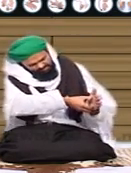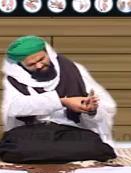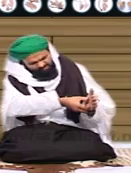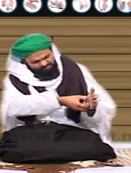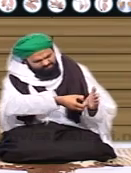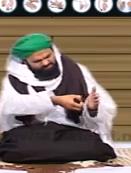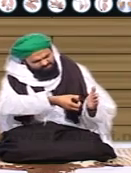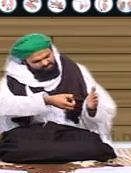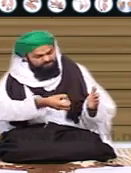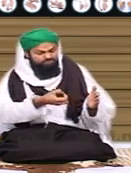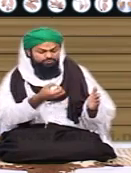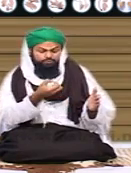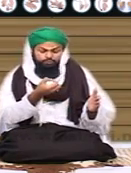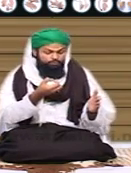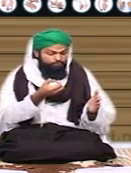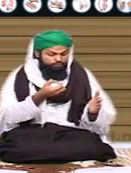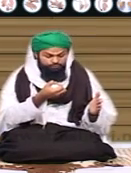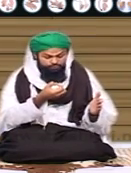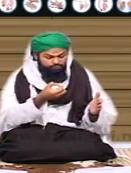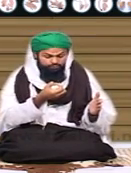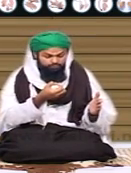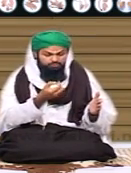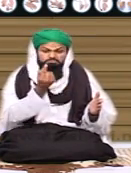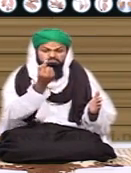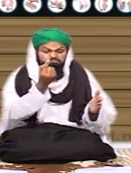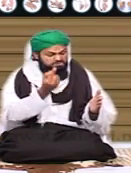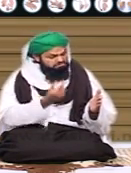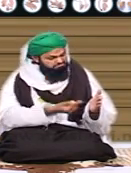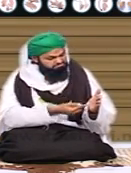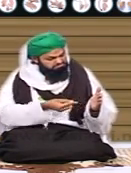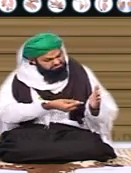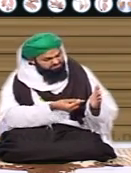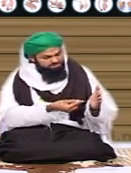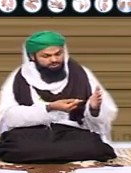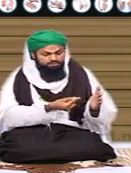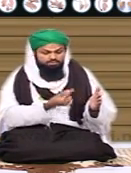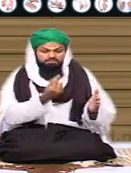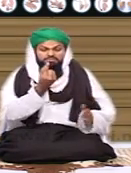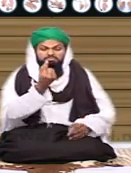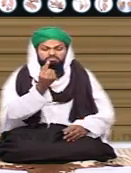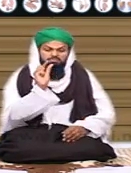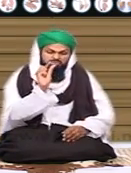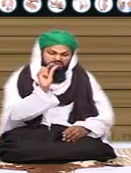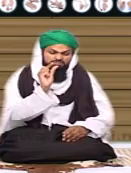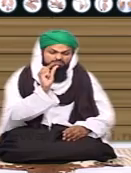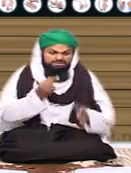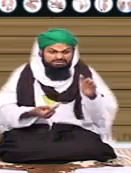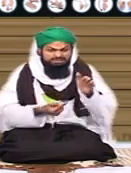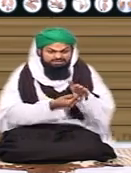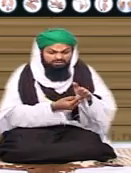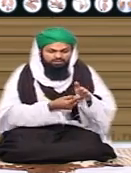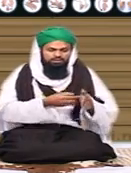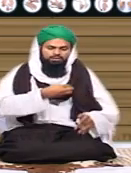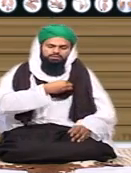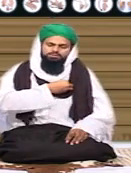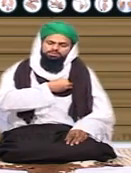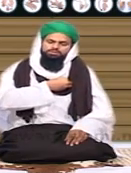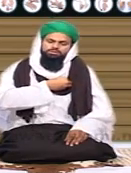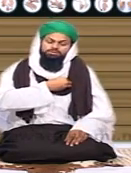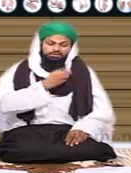رہا تھا پاؤں میں کھینچا تو وہ نکلتی چلی گئی, وہ اتنی لمبی پن نکل آئی. تو ایک پن مجھے چبھی